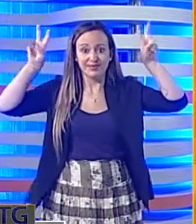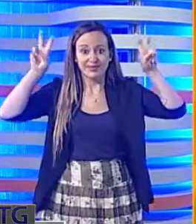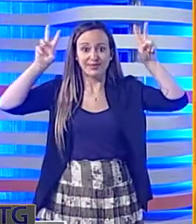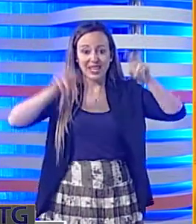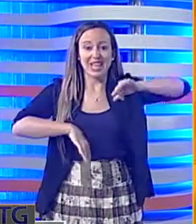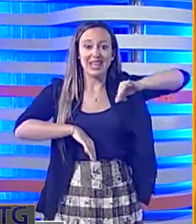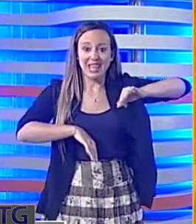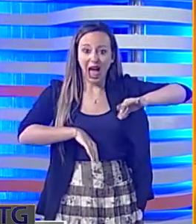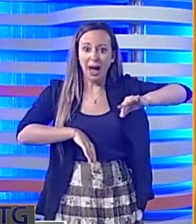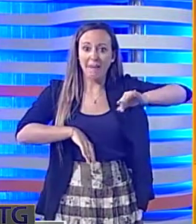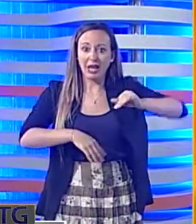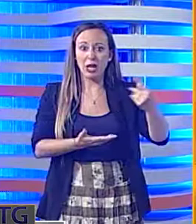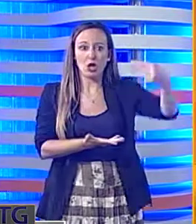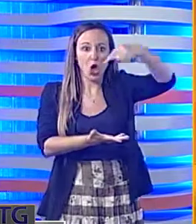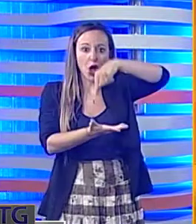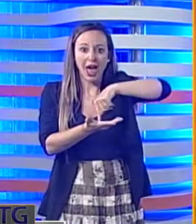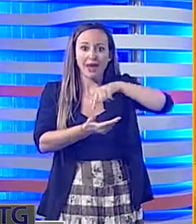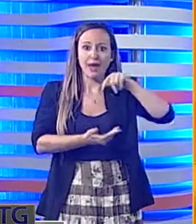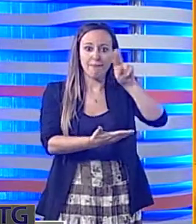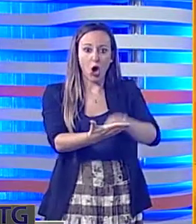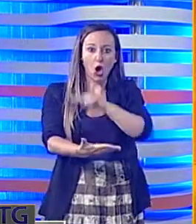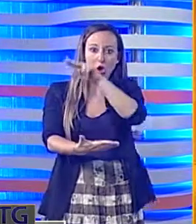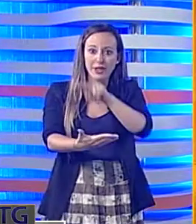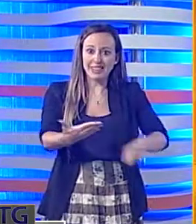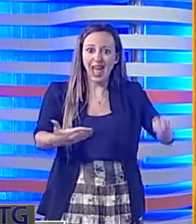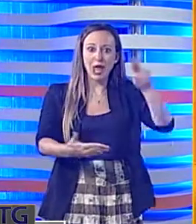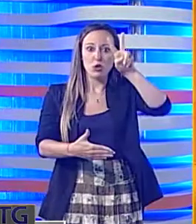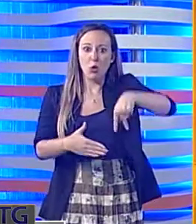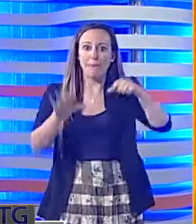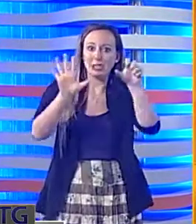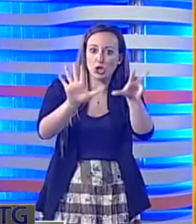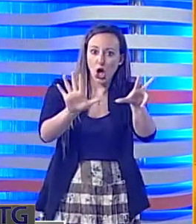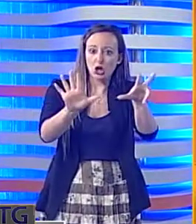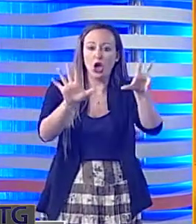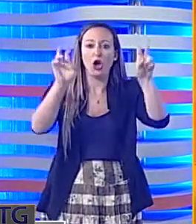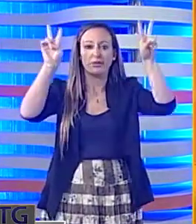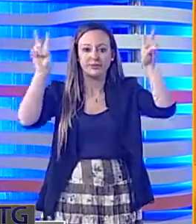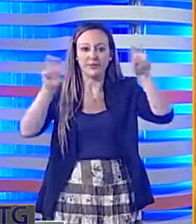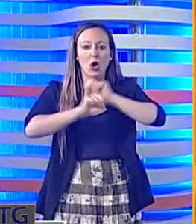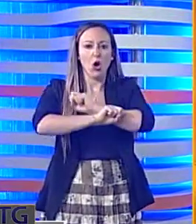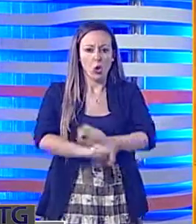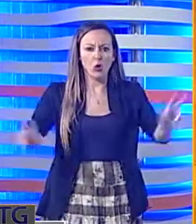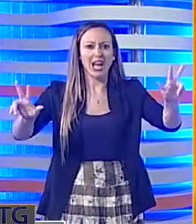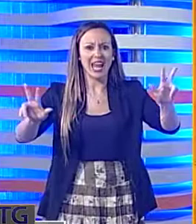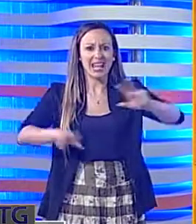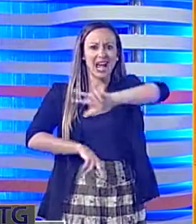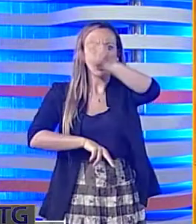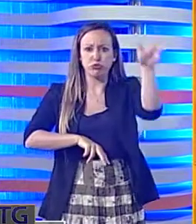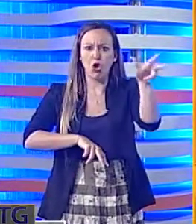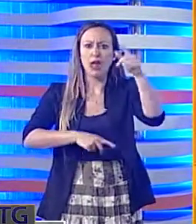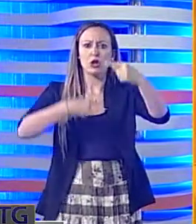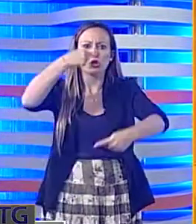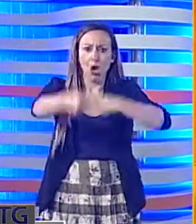Cambiamo adesso argomento. C'è stato il voto a Trapani, o meglio c'è stato il non voto a Trapani, un nulla di fatto.